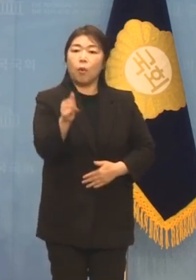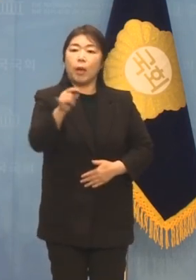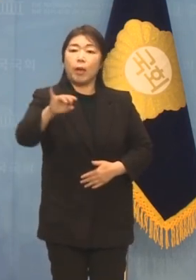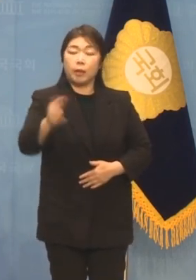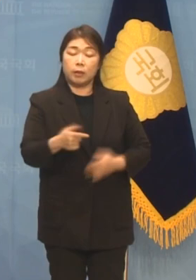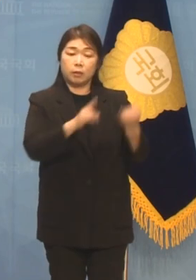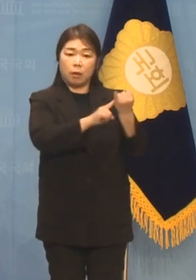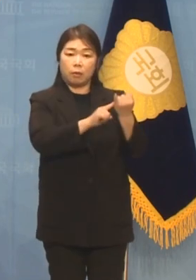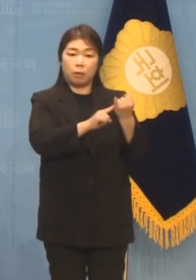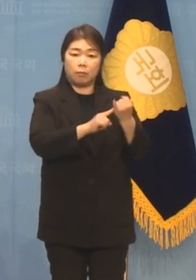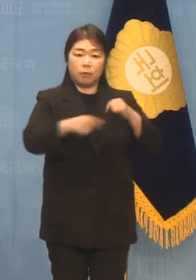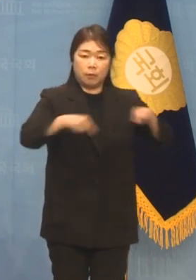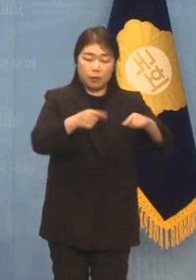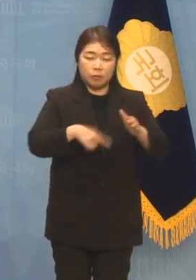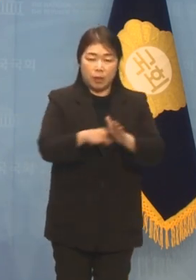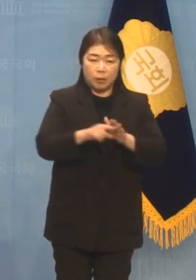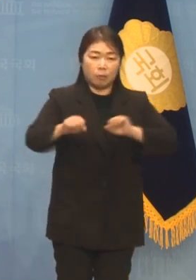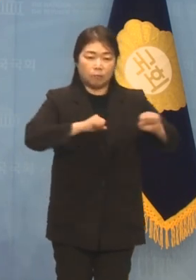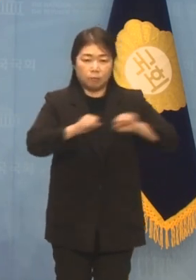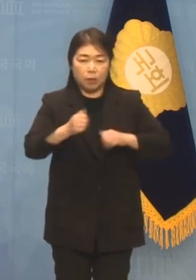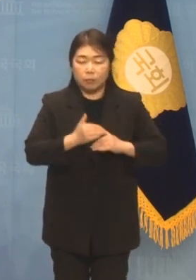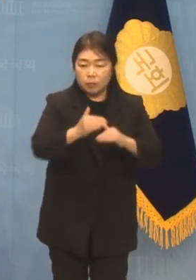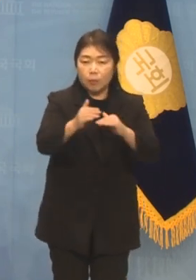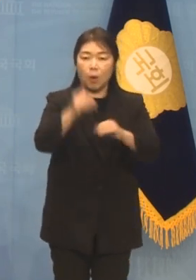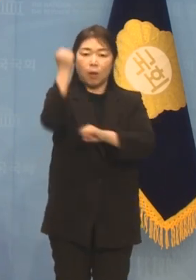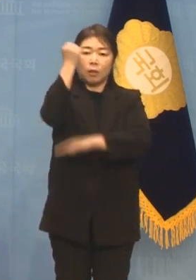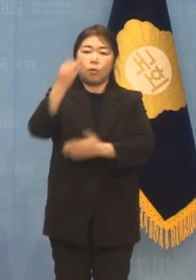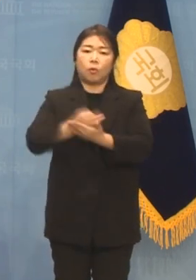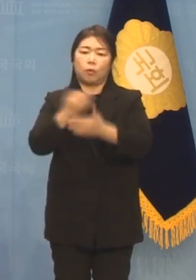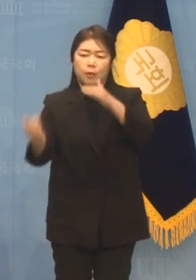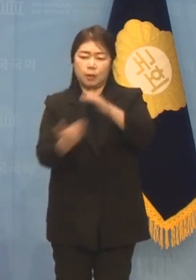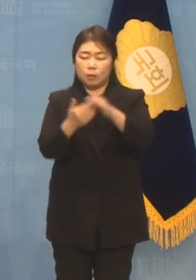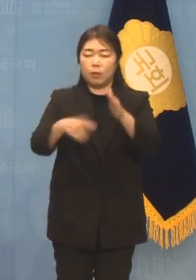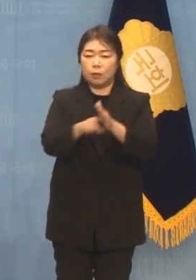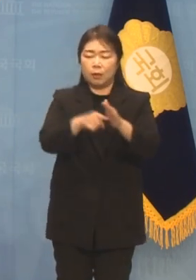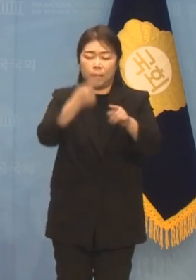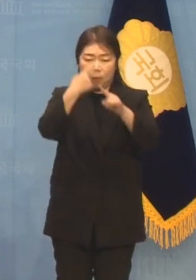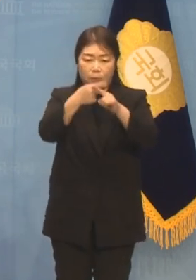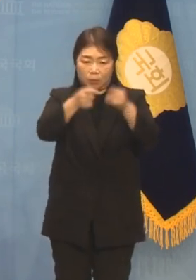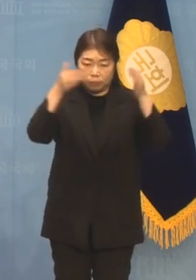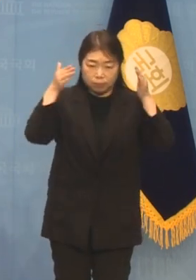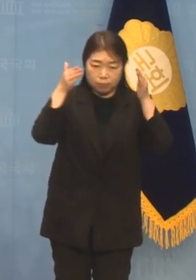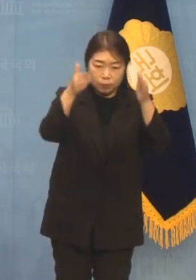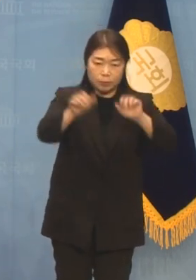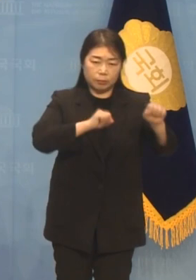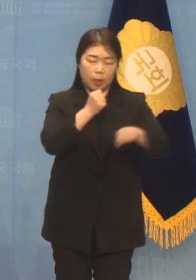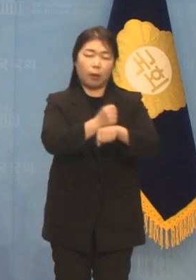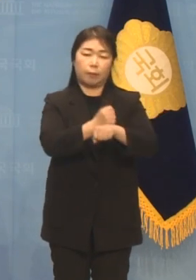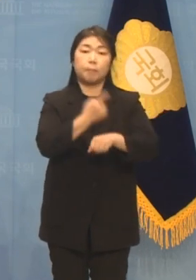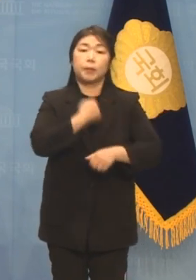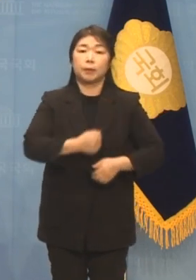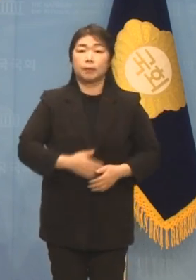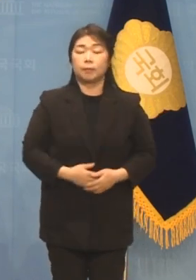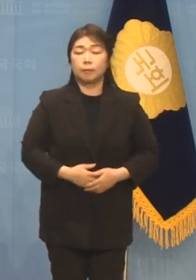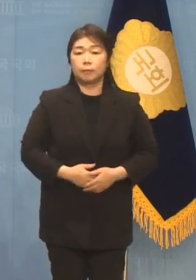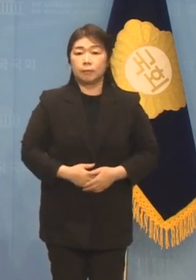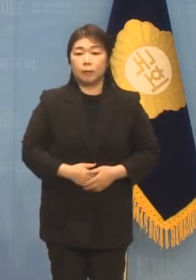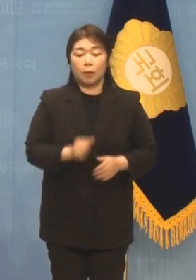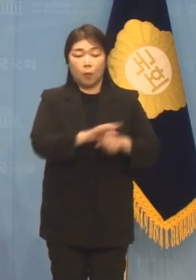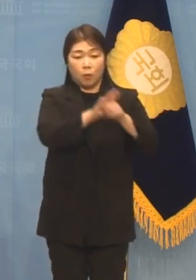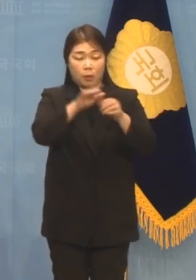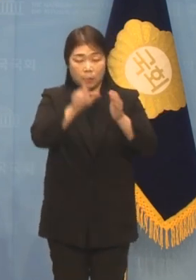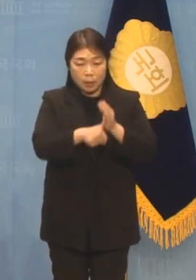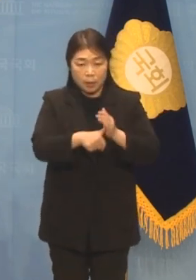의정활동은 기본소득 실현이라는 목표에 큰 방점을 두었습니다. 코로나 위기에 비용과 시간만